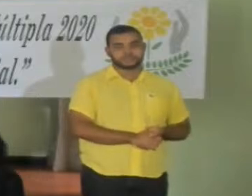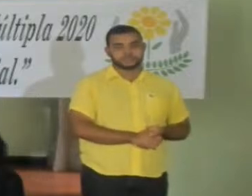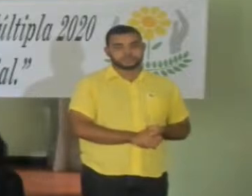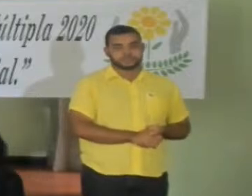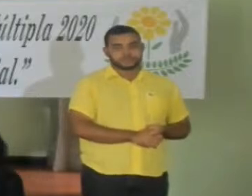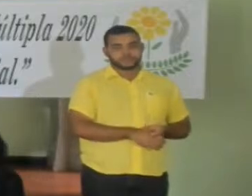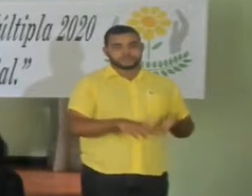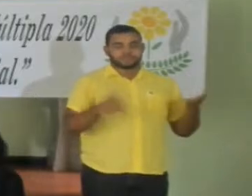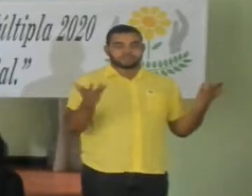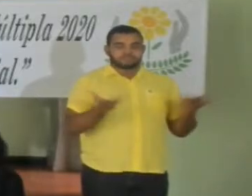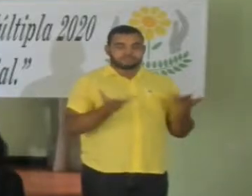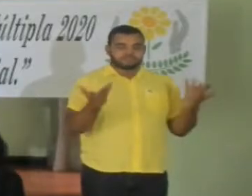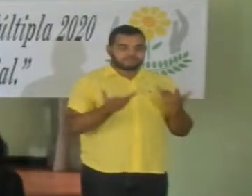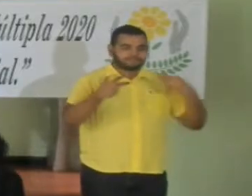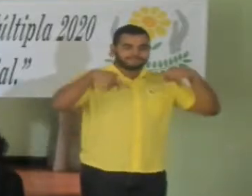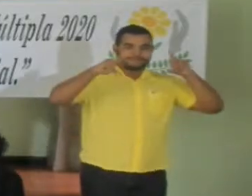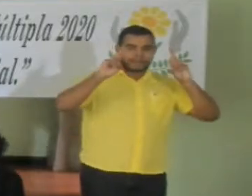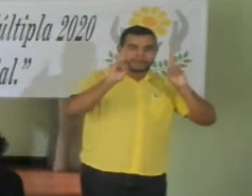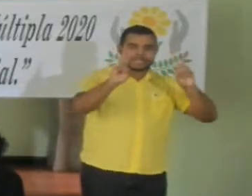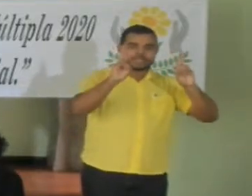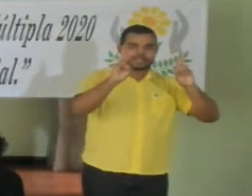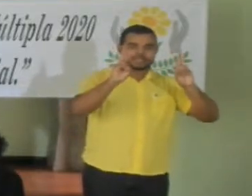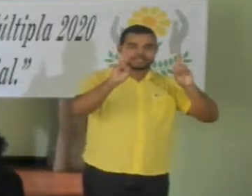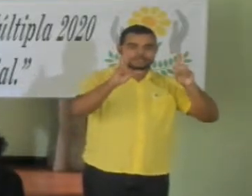Eles nos representam em todos os lugares.